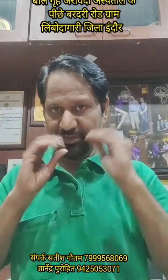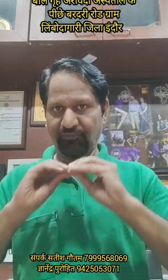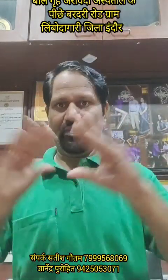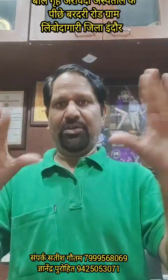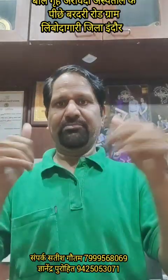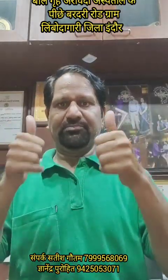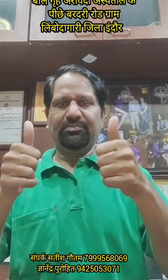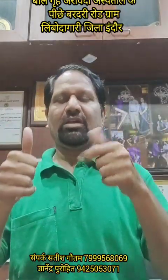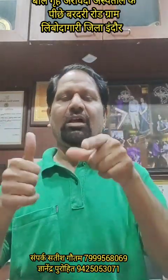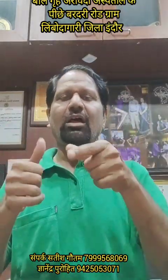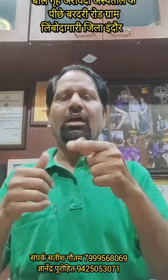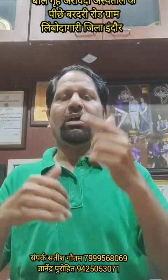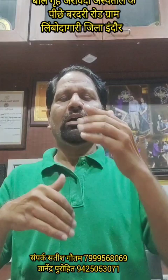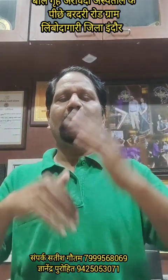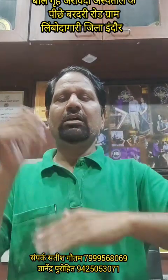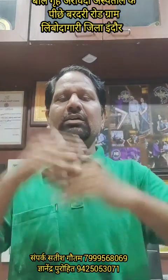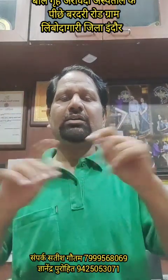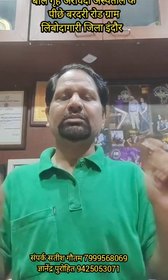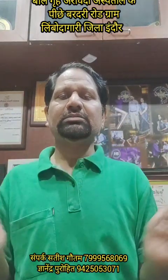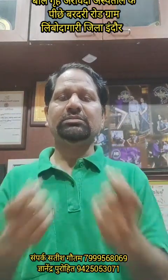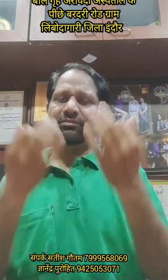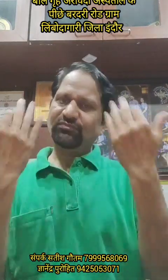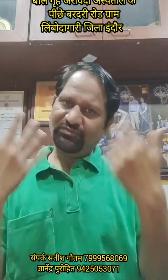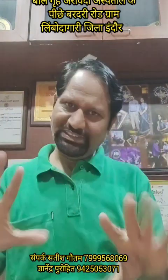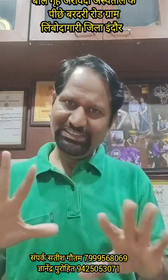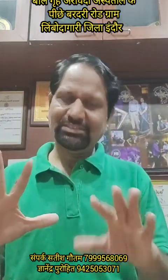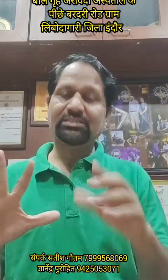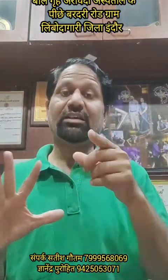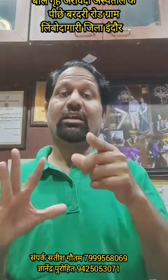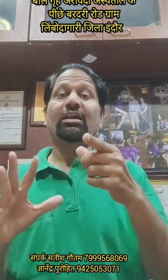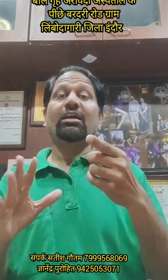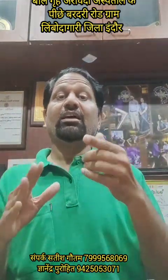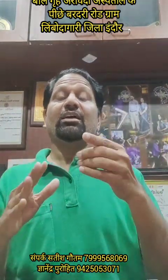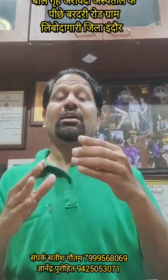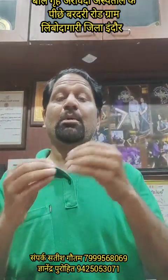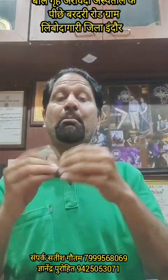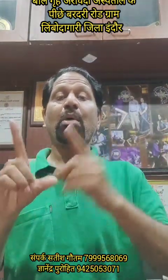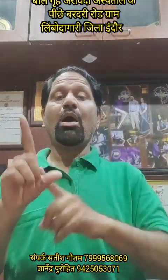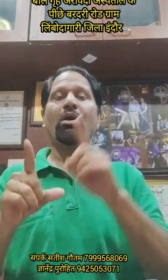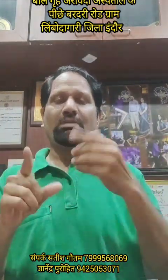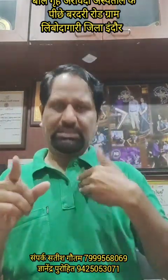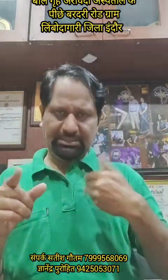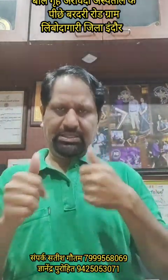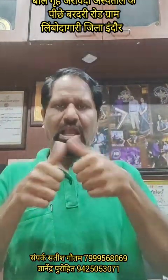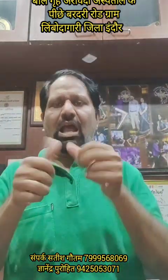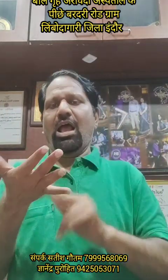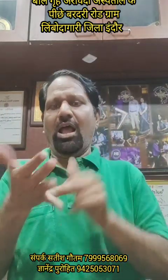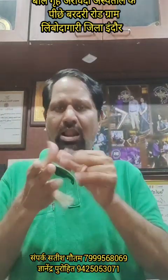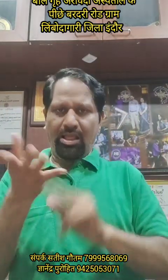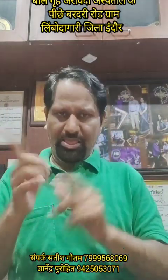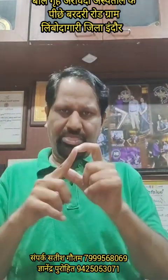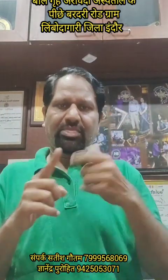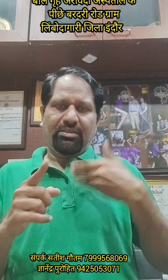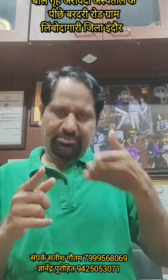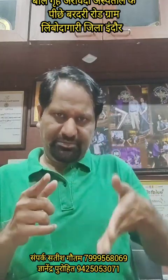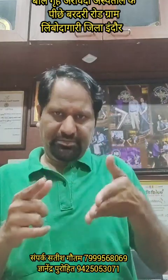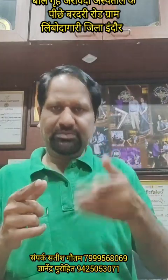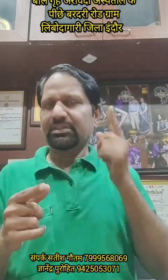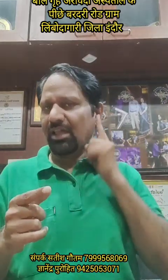है। आप सब लोगों को हम ये बात बता रहे हैं, हमारा नया बालगृह बन चुका है, ये हमारा आनंद सर्विस